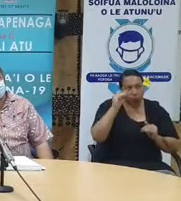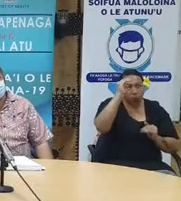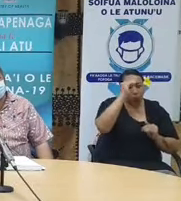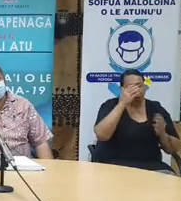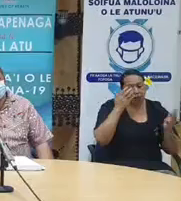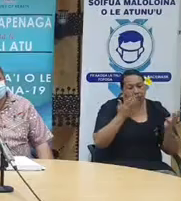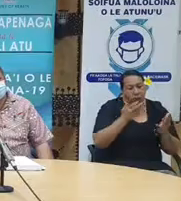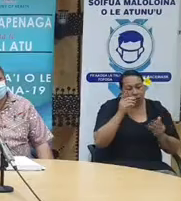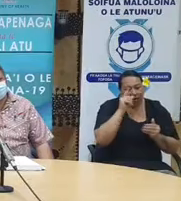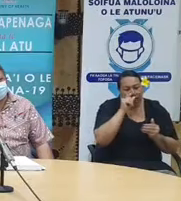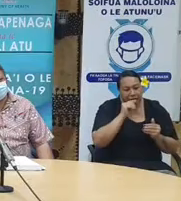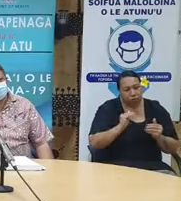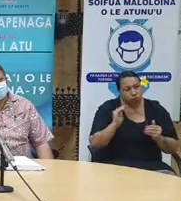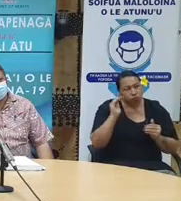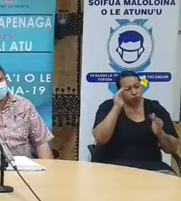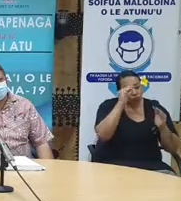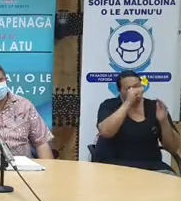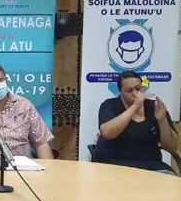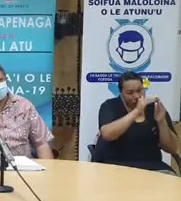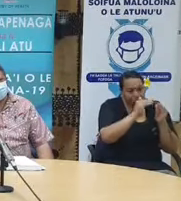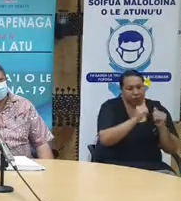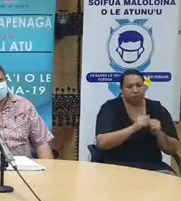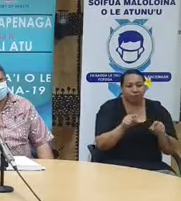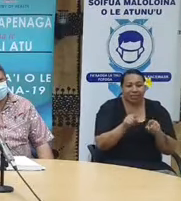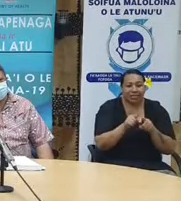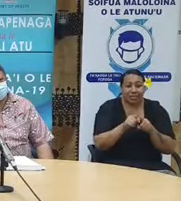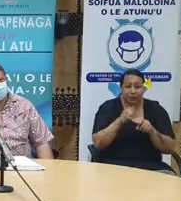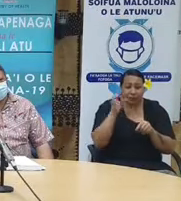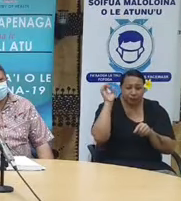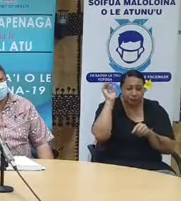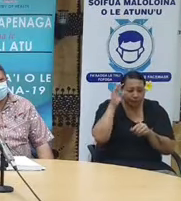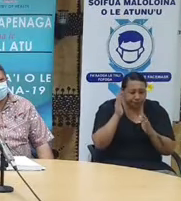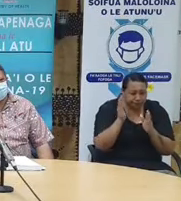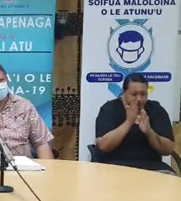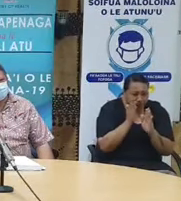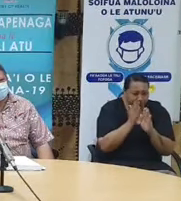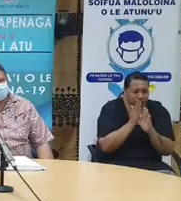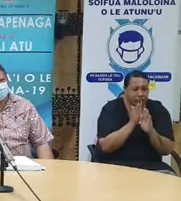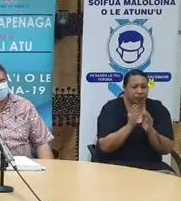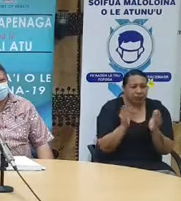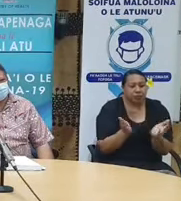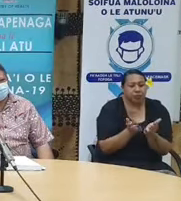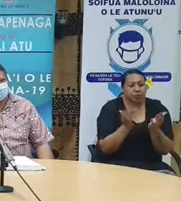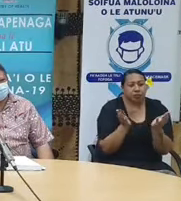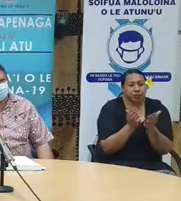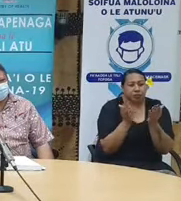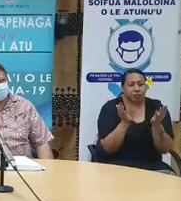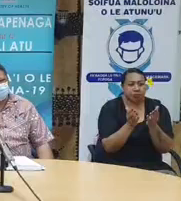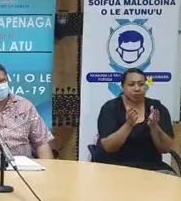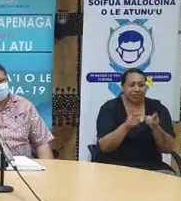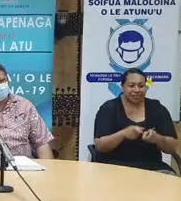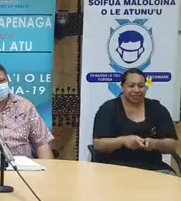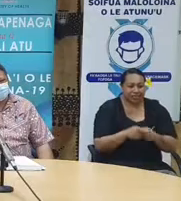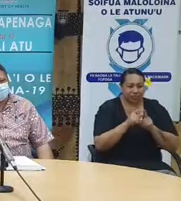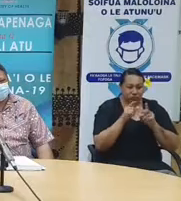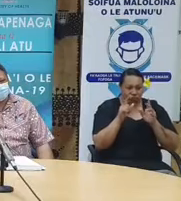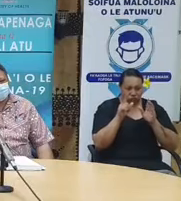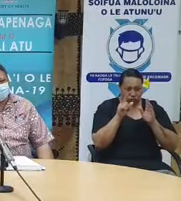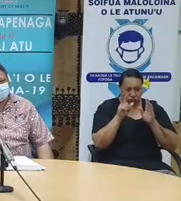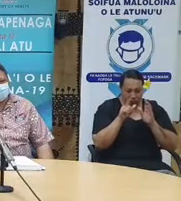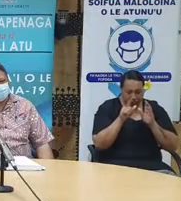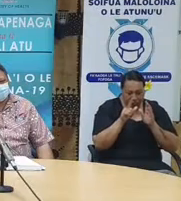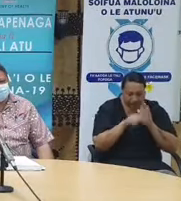tau mwhai fatasi ei ma le musumusunga lilo lea ngāngpa ia e whaaloto tele i teimi fai tai ia a mātou vai